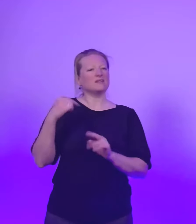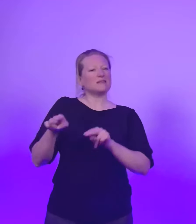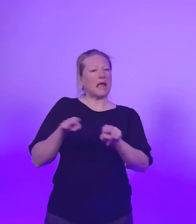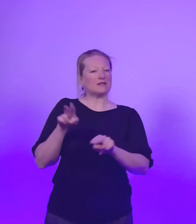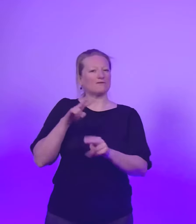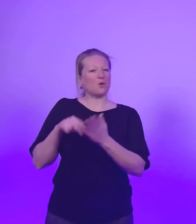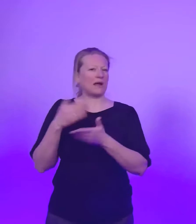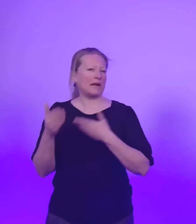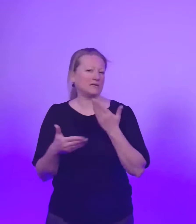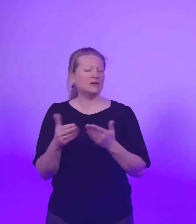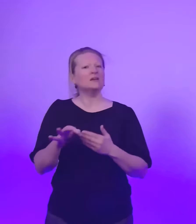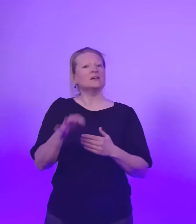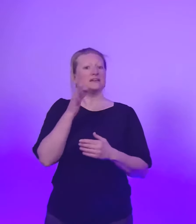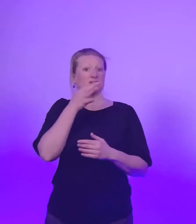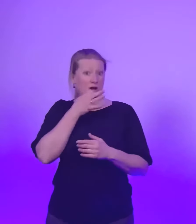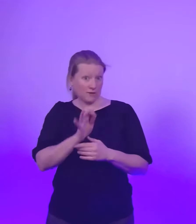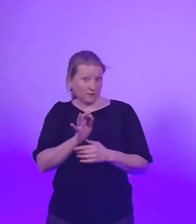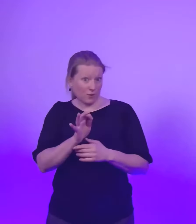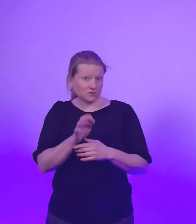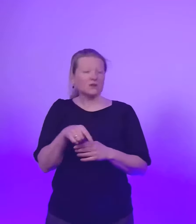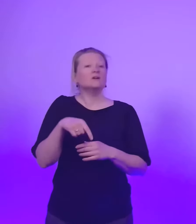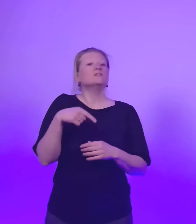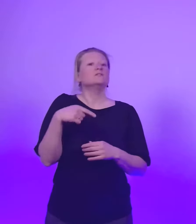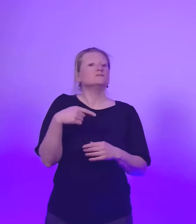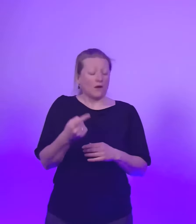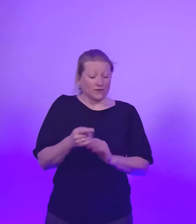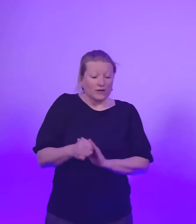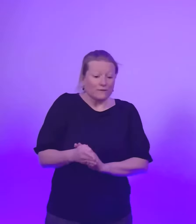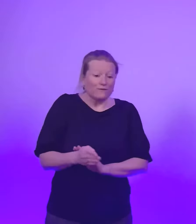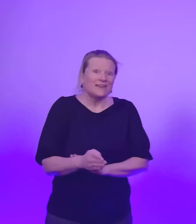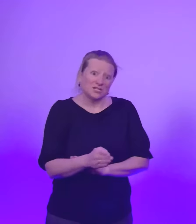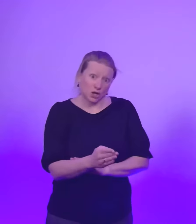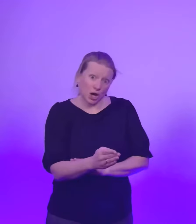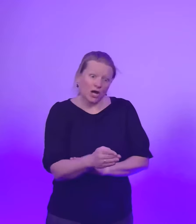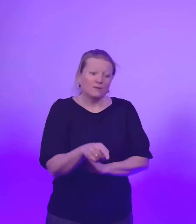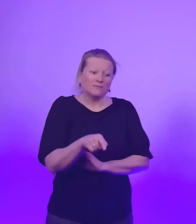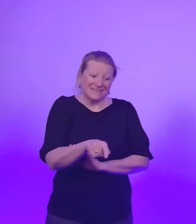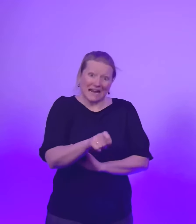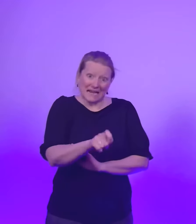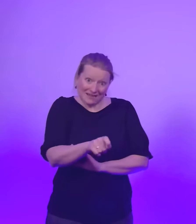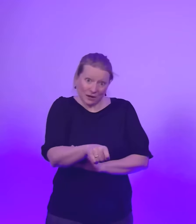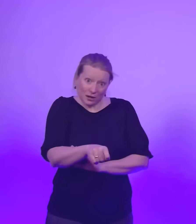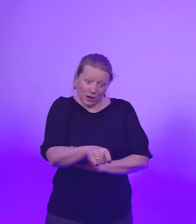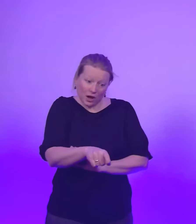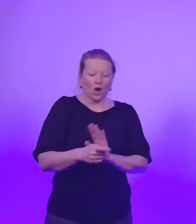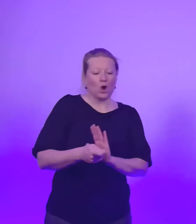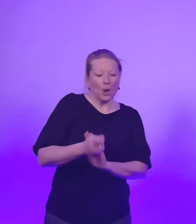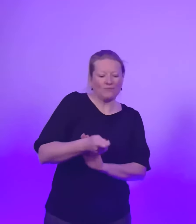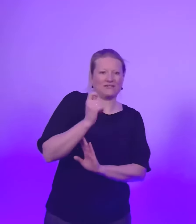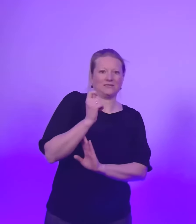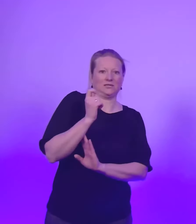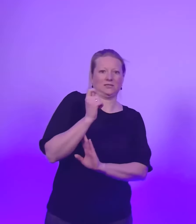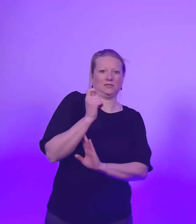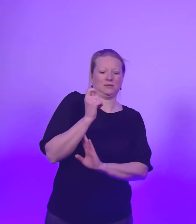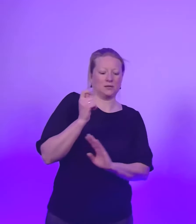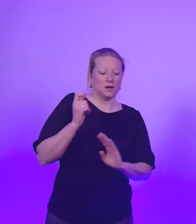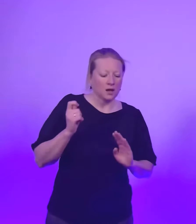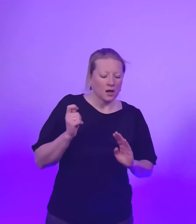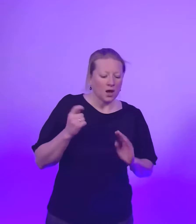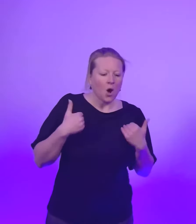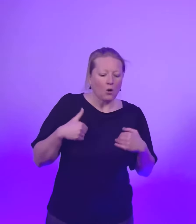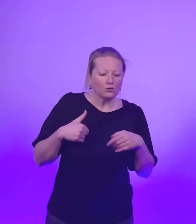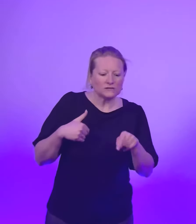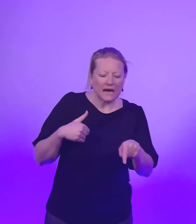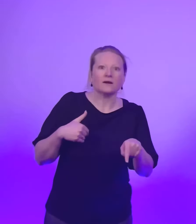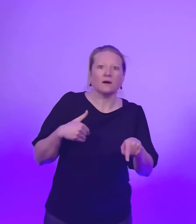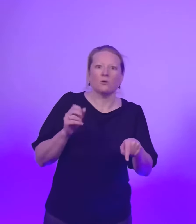je antwoord en vis dan het visje met deze letter uit het water. Oh, hier. Oké, de antwoorden zijn